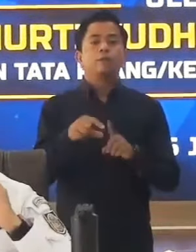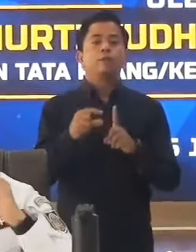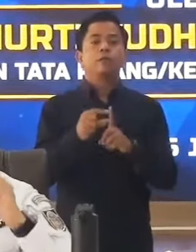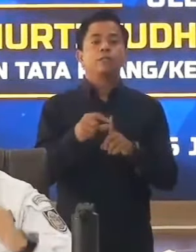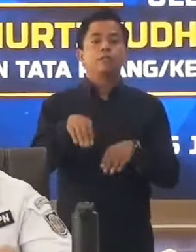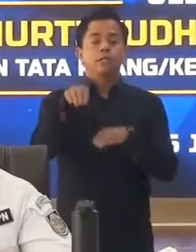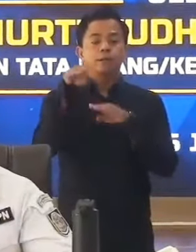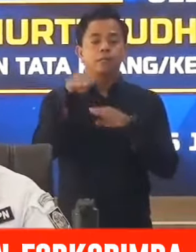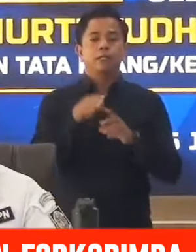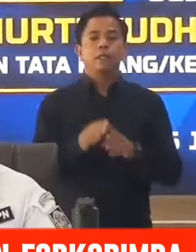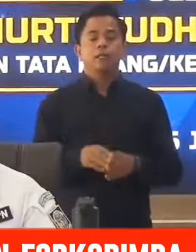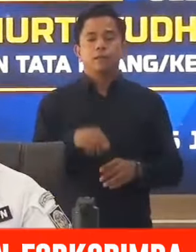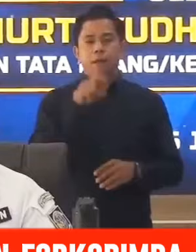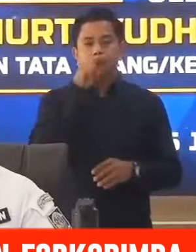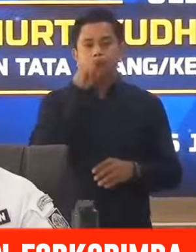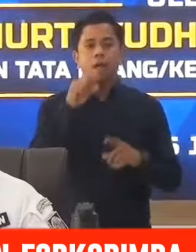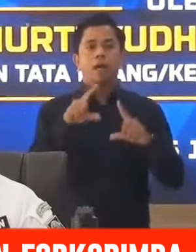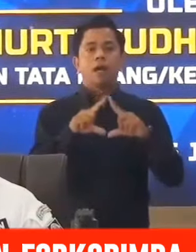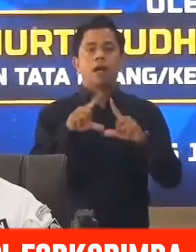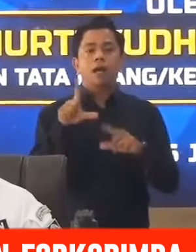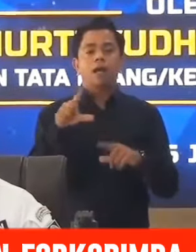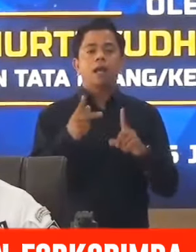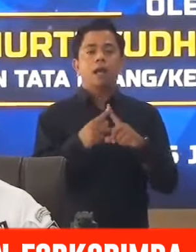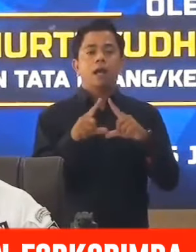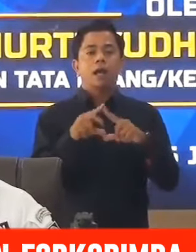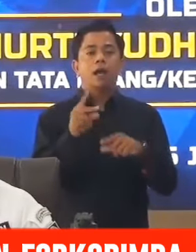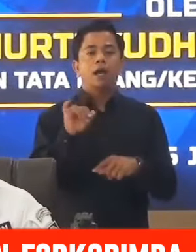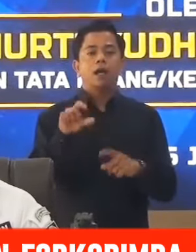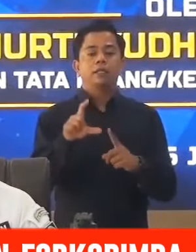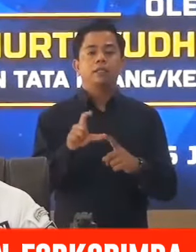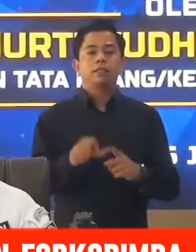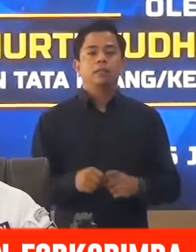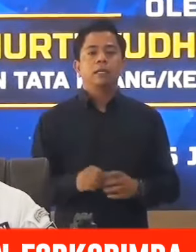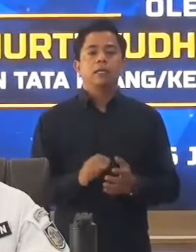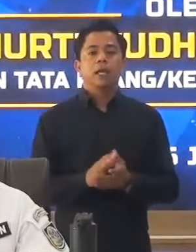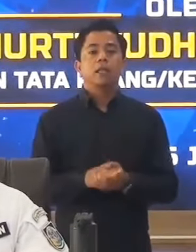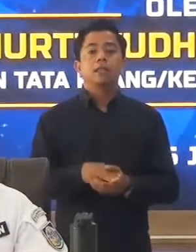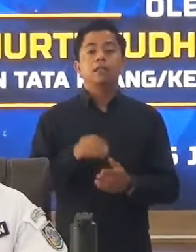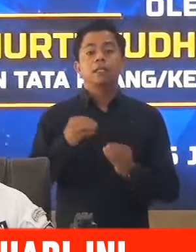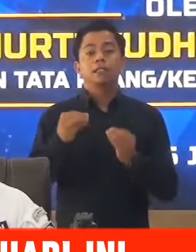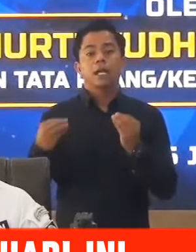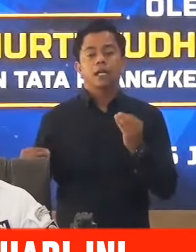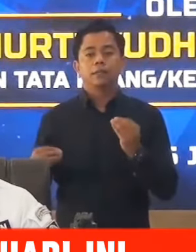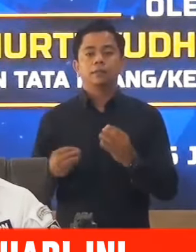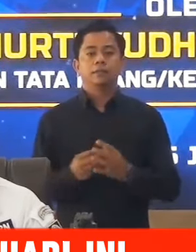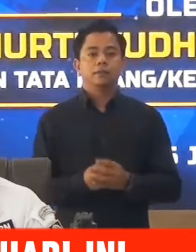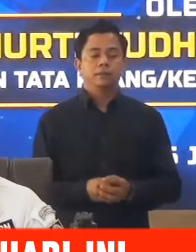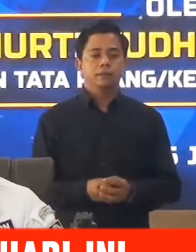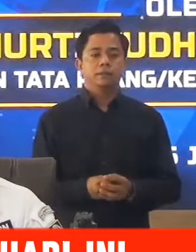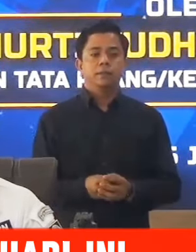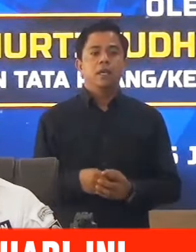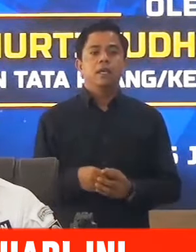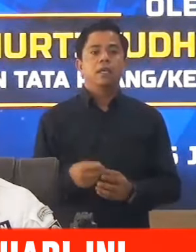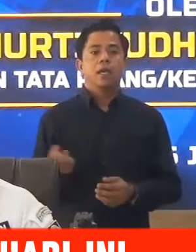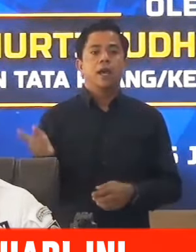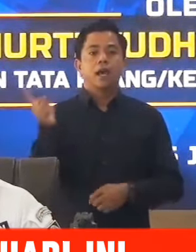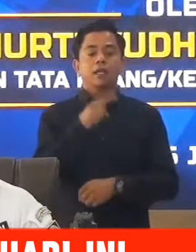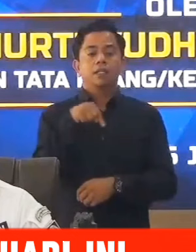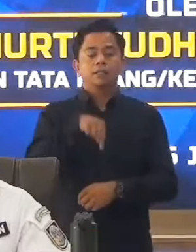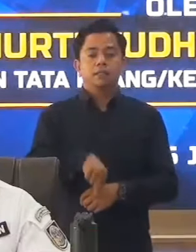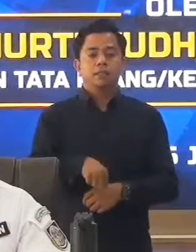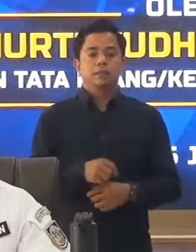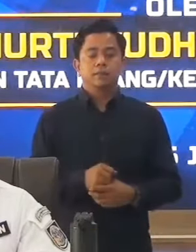Haris, beserta segenap jajaran Forkopimda yang hadir sore hari